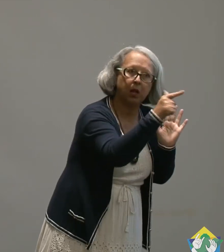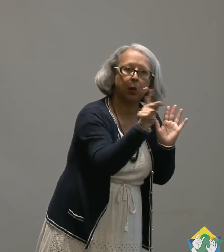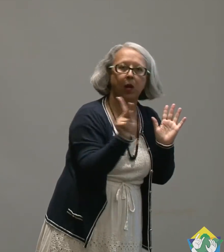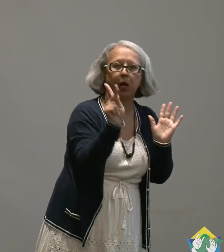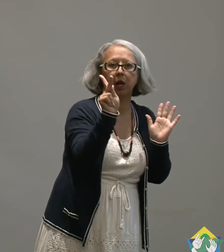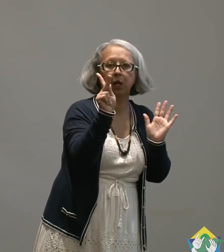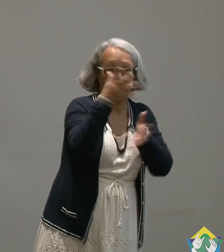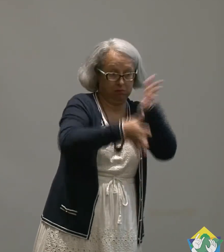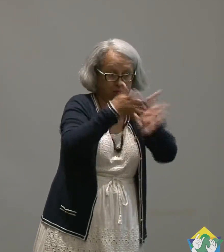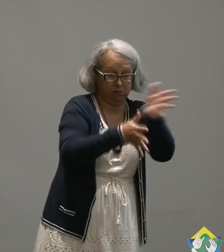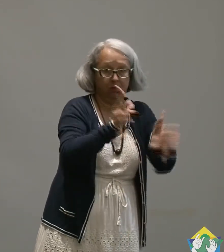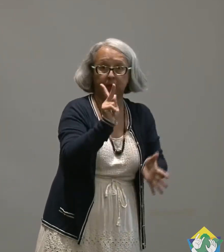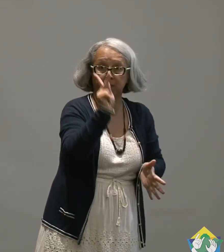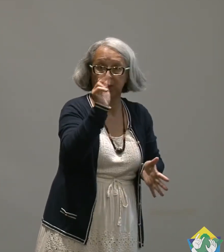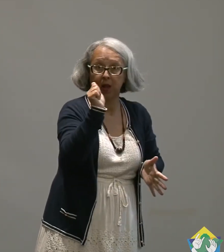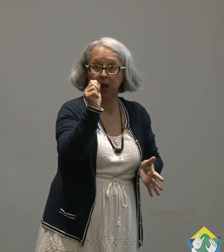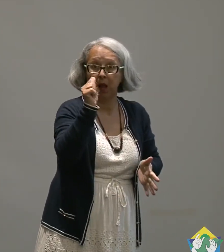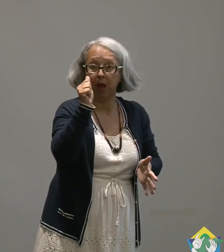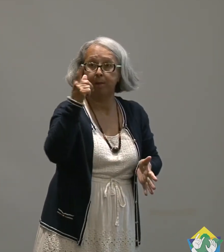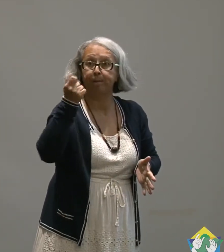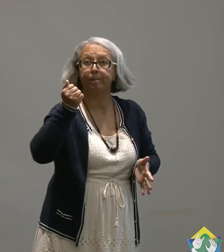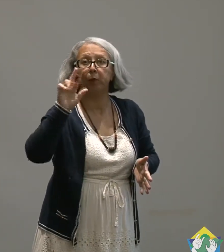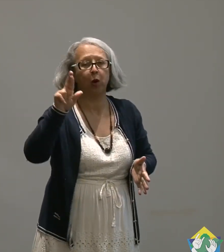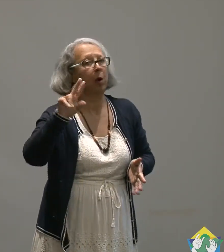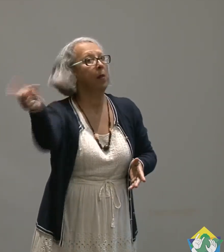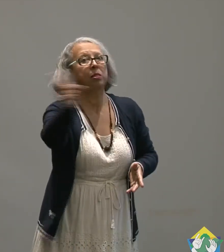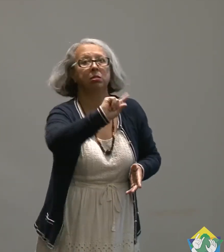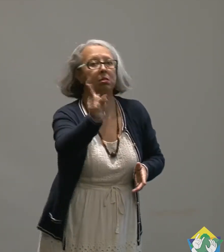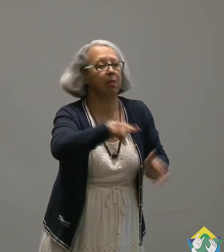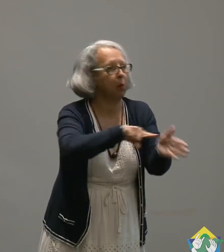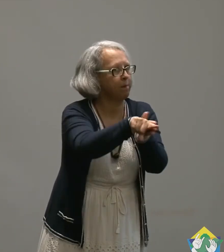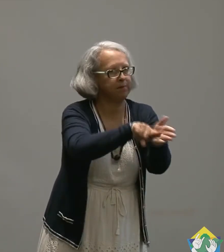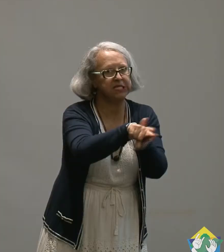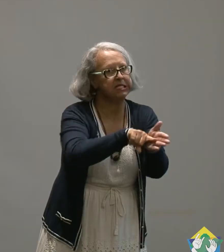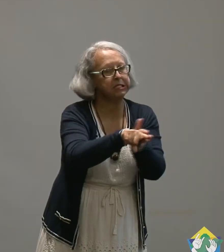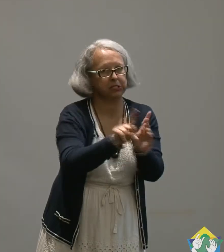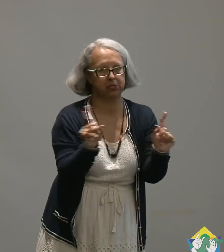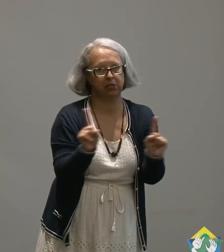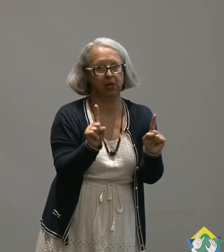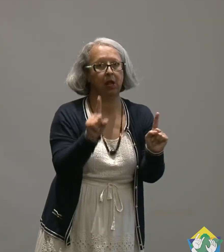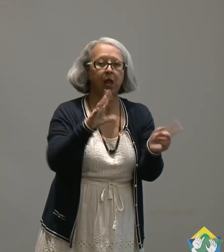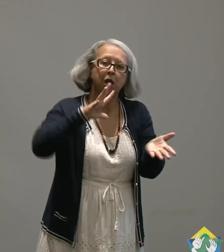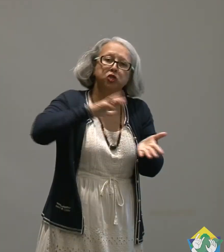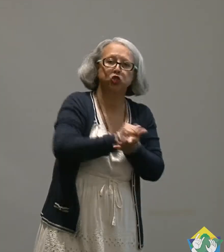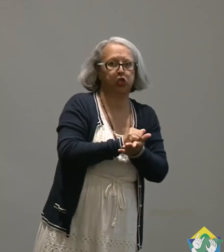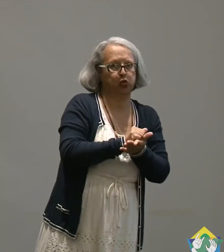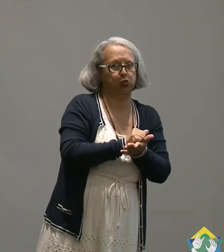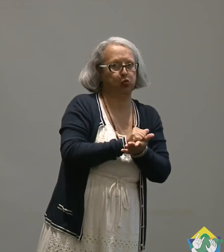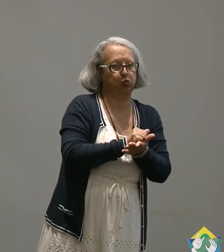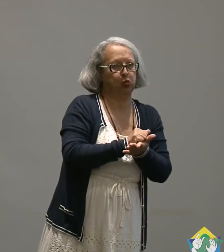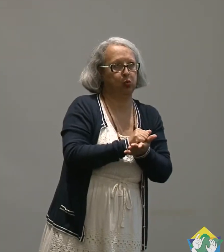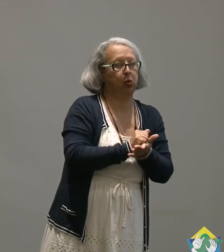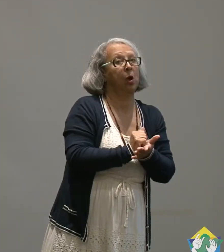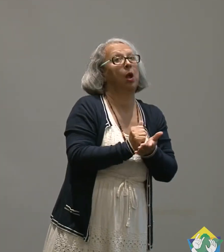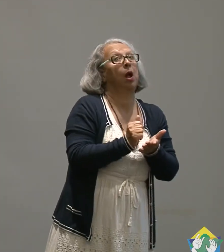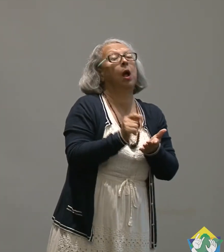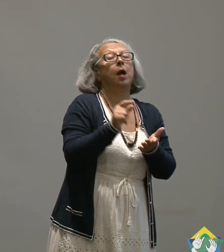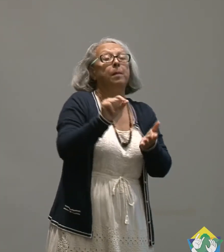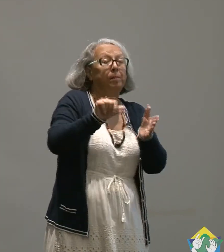Primeiro, a Lucinda Brito registrou a língua de sinais Kapor.